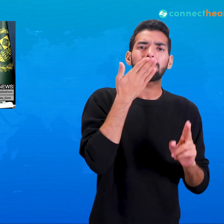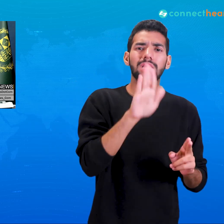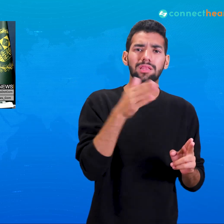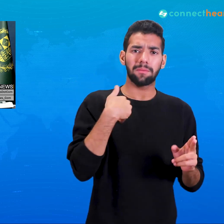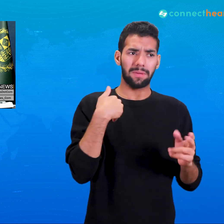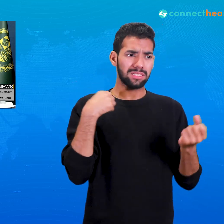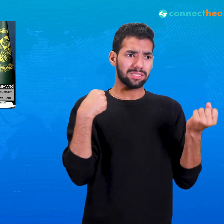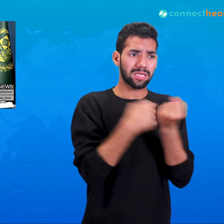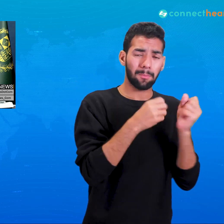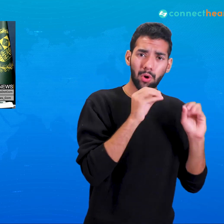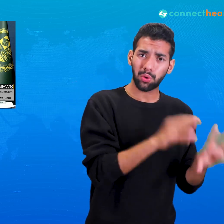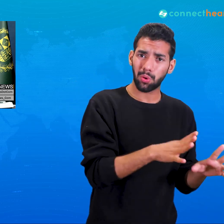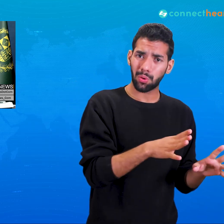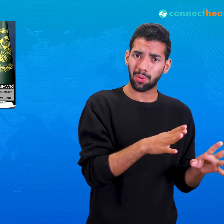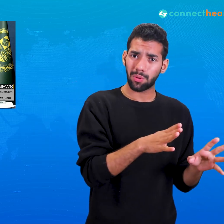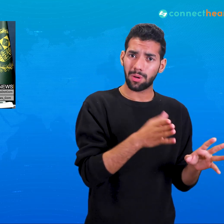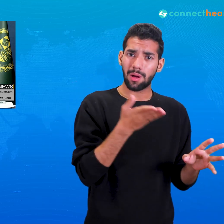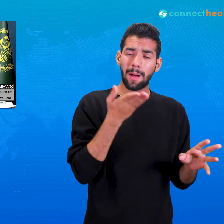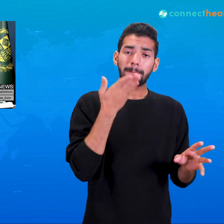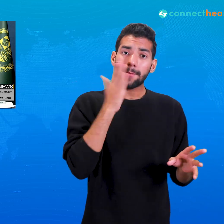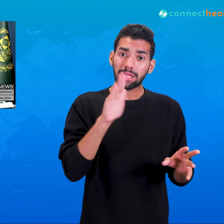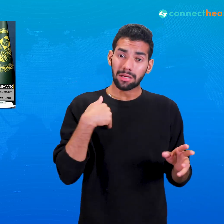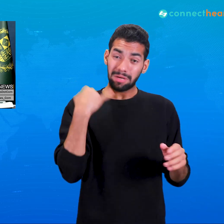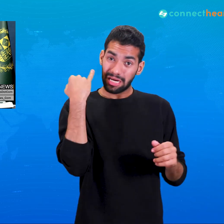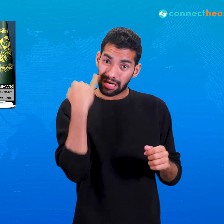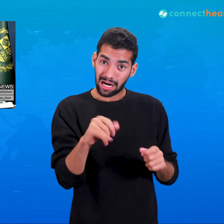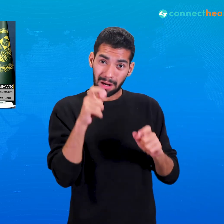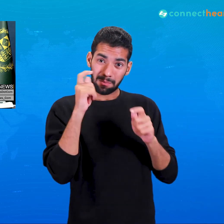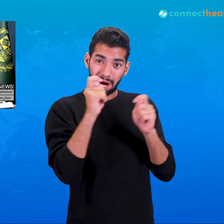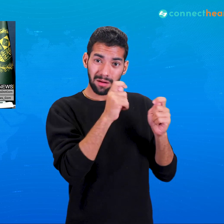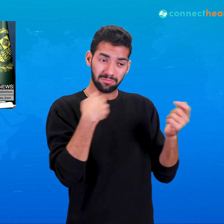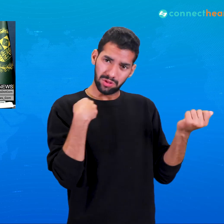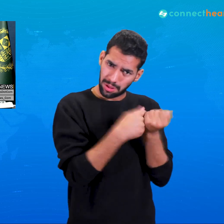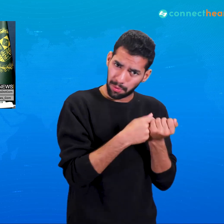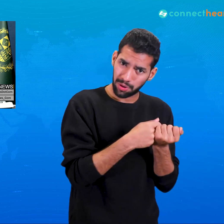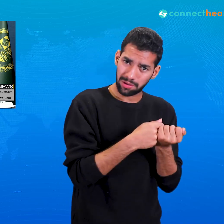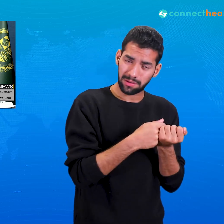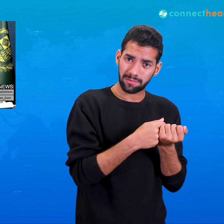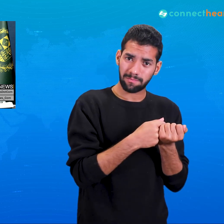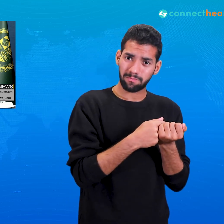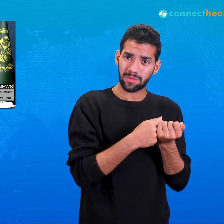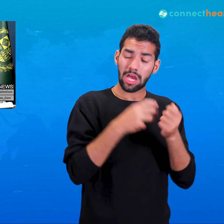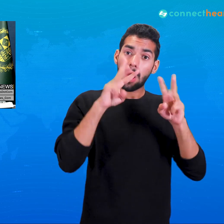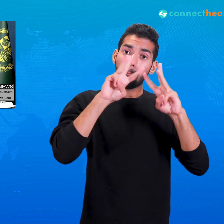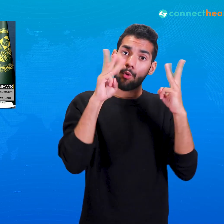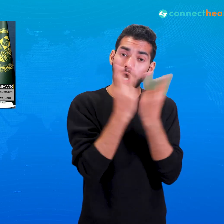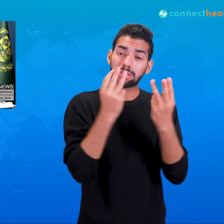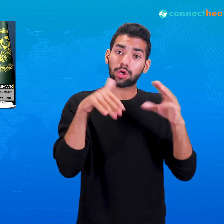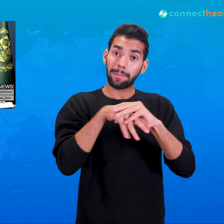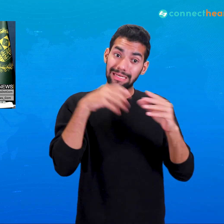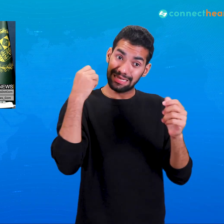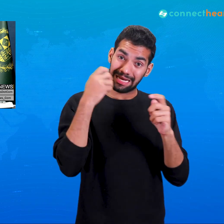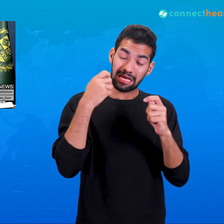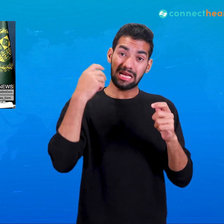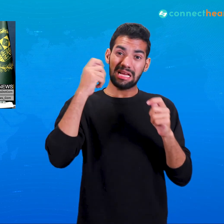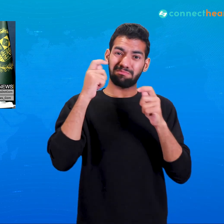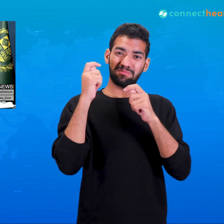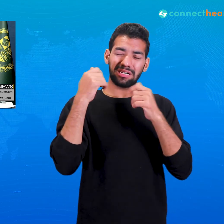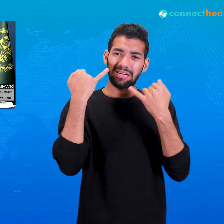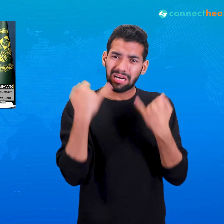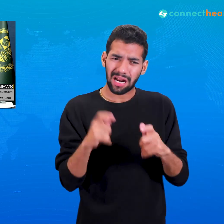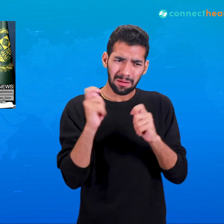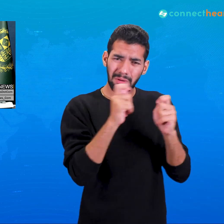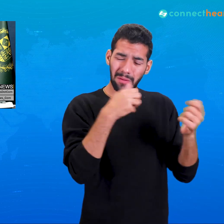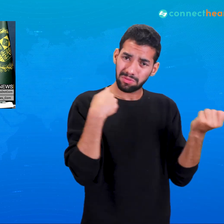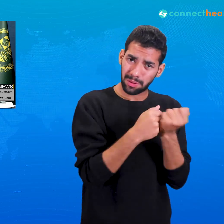کوئی بری چیز ہی نہیں ہے. میں اپنے معاشرے کو زیادہ نقصان پہنچا رہا ہوں. اگر معاشرے کے اندر آپ نے تباہ